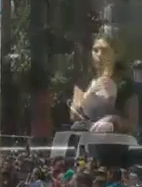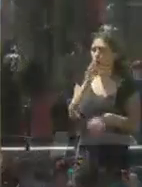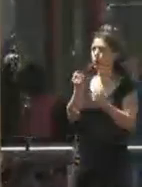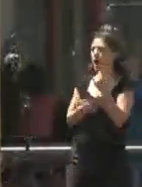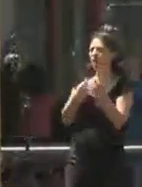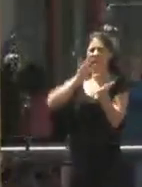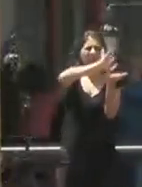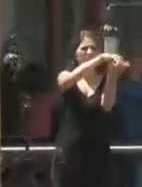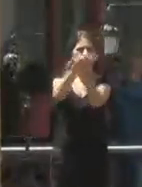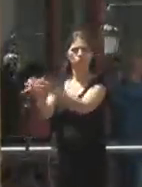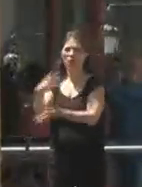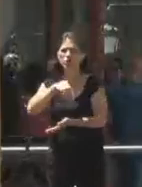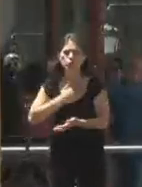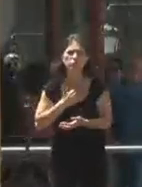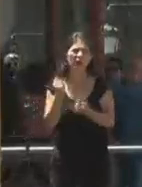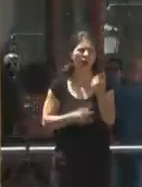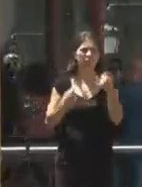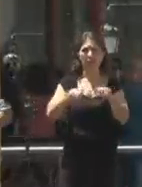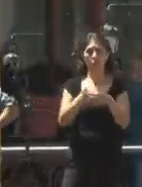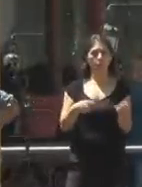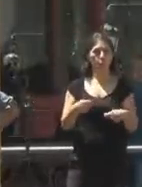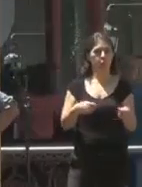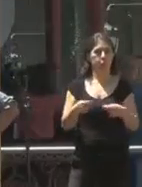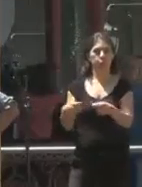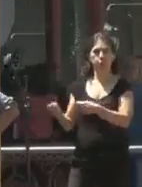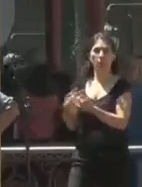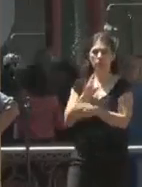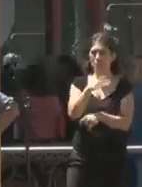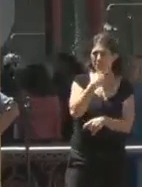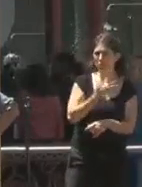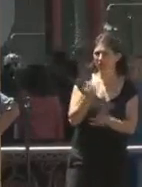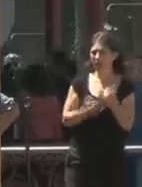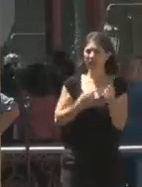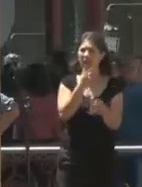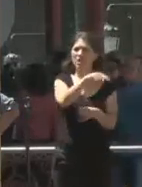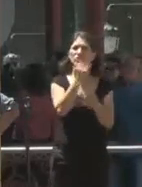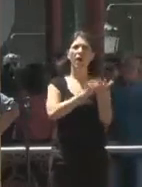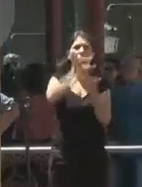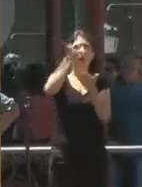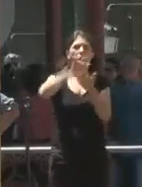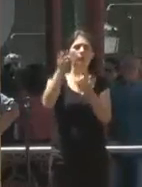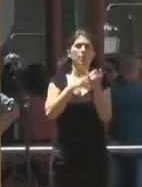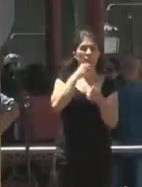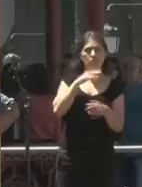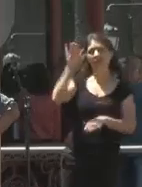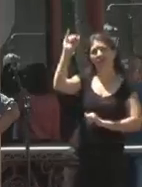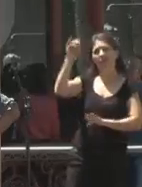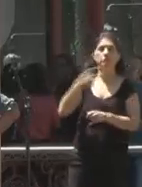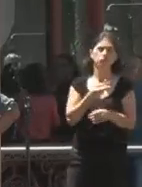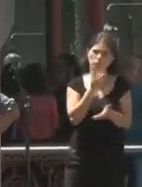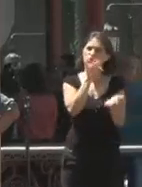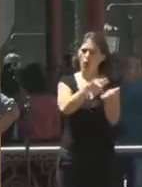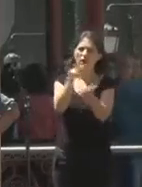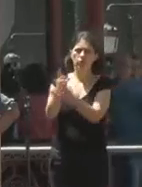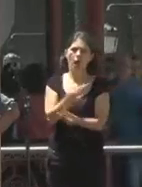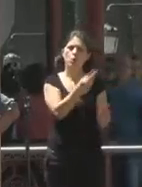las instituciones de todos eran un chiringuito. Muchos de ellos han tenido que ir a los aeropuertos a despedir a sus nietos. Muchos de ellos han